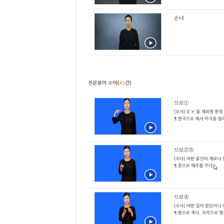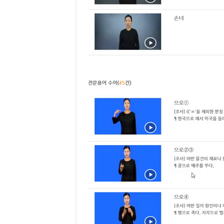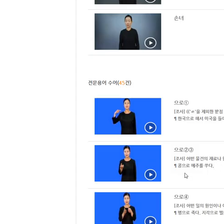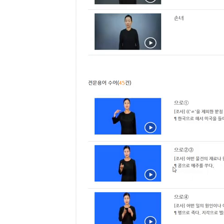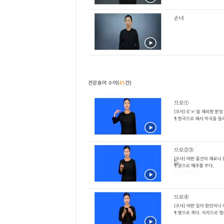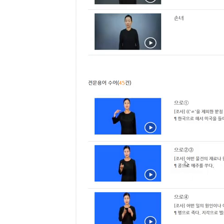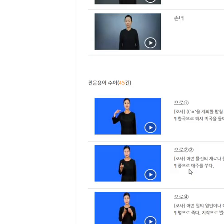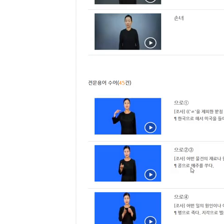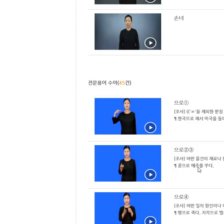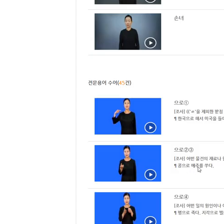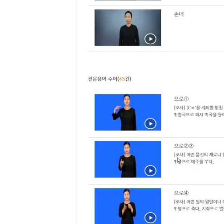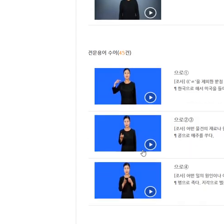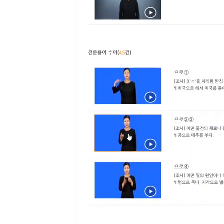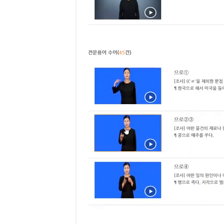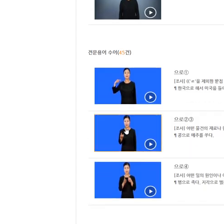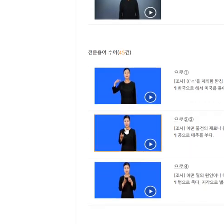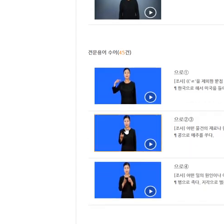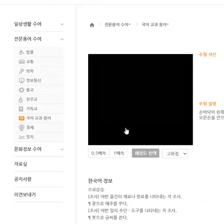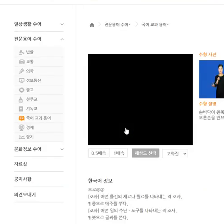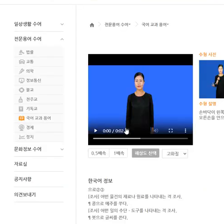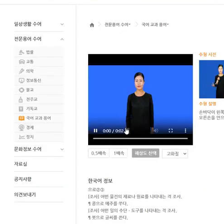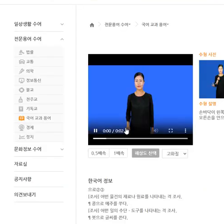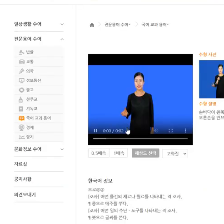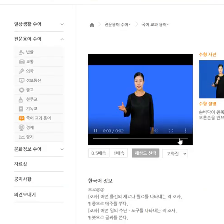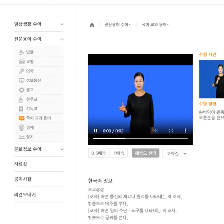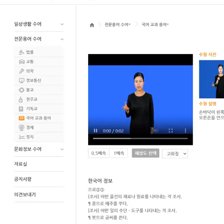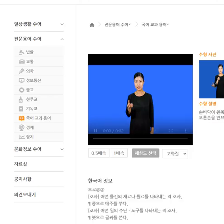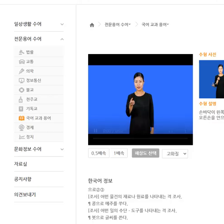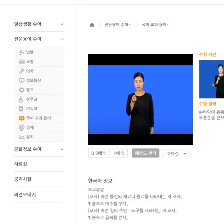재료 콩으로 네, 콩 가지고 하겠다. 네,